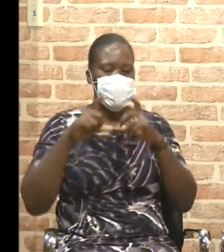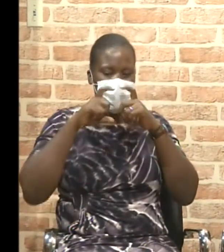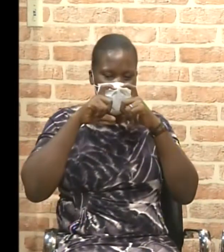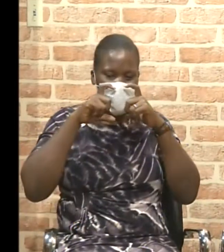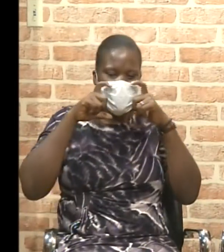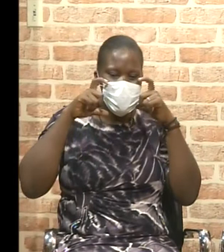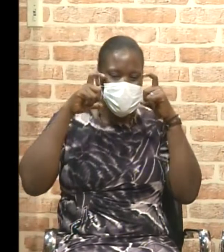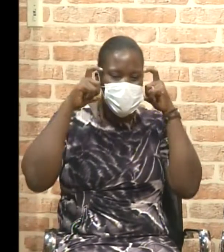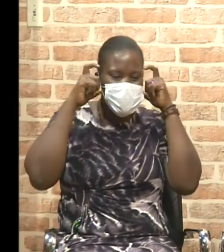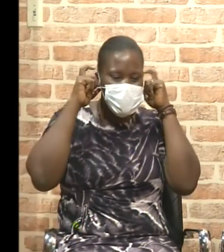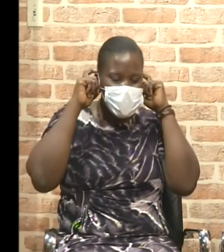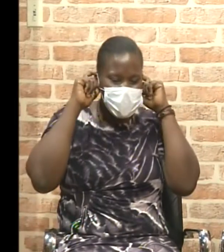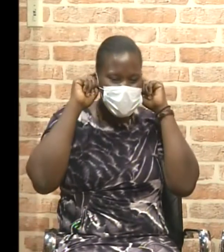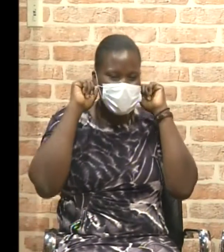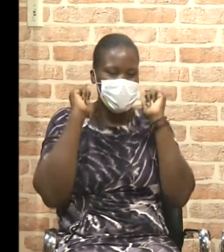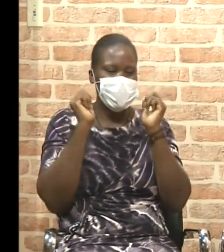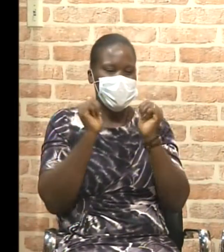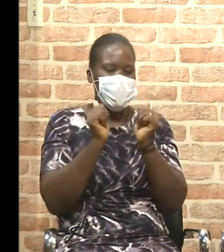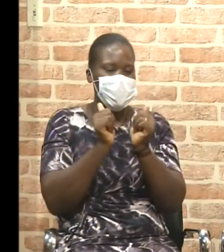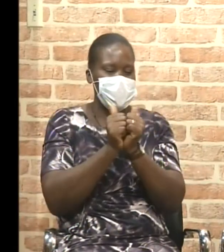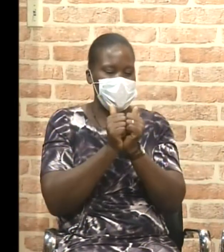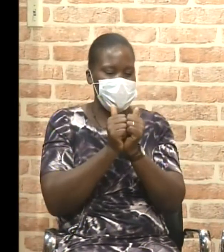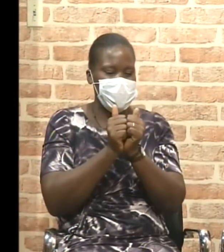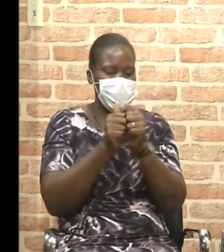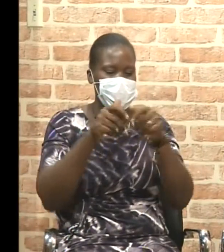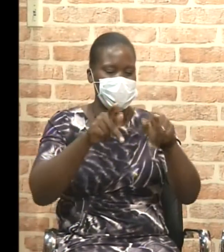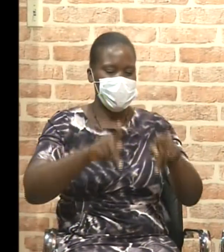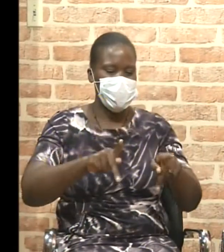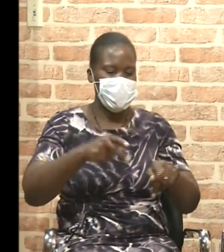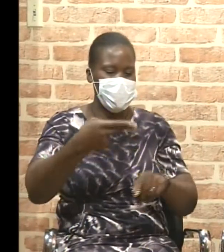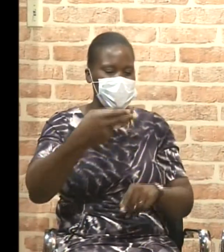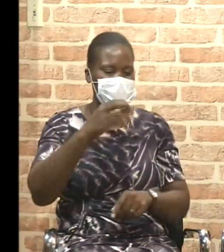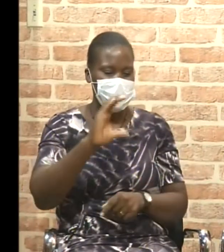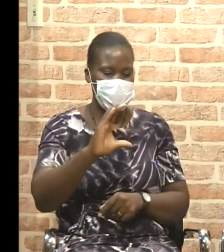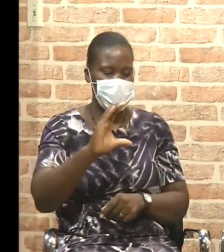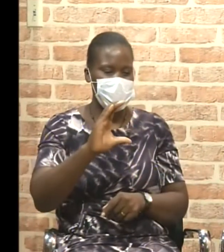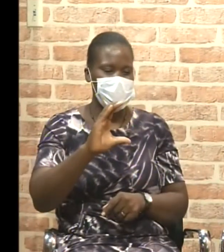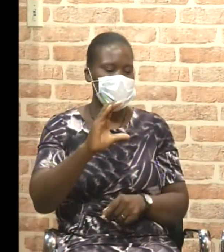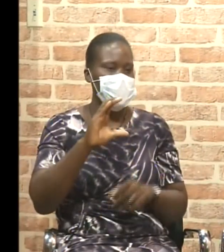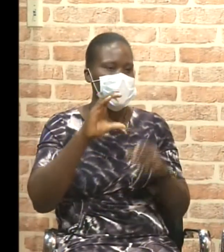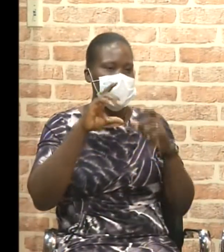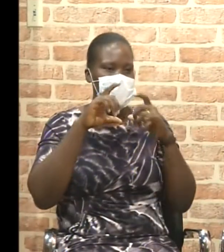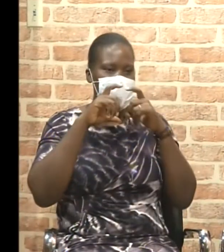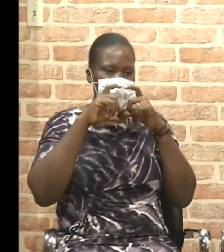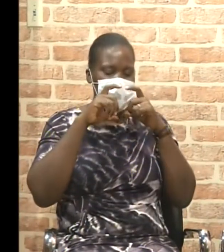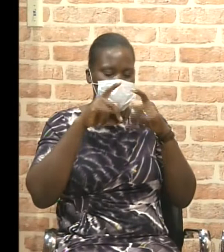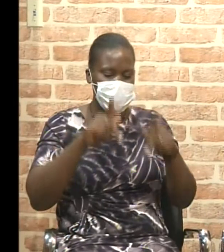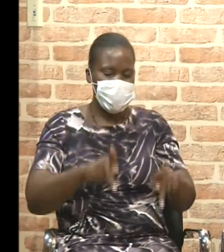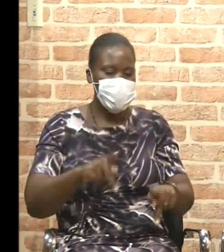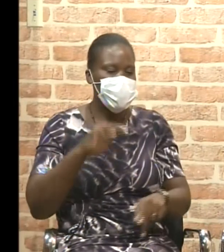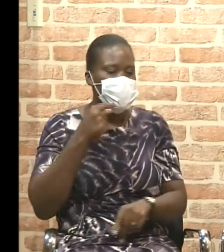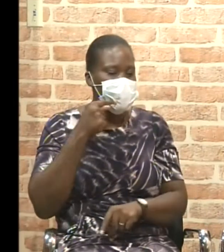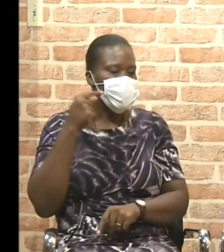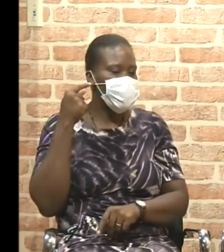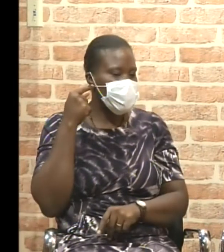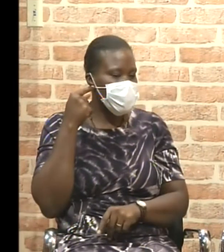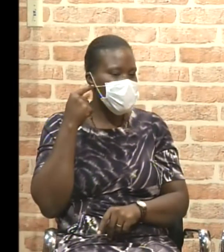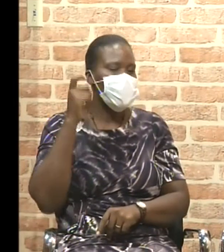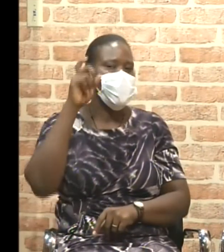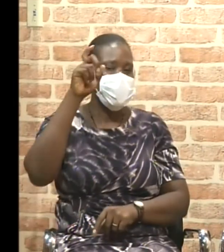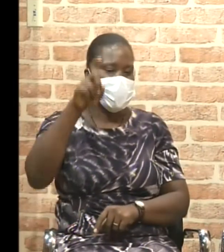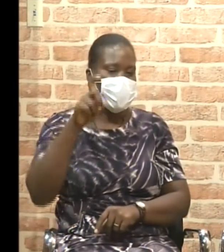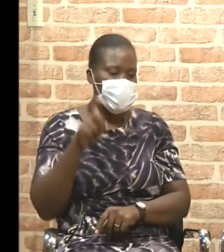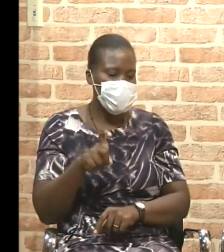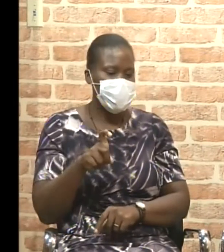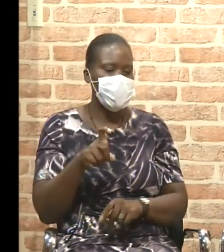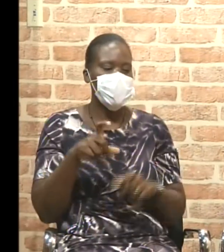handicapé, ça dépend de type d'handicap. Donc, le regarder masque, monde qui sous dans besoin masque qui adapté, parce que justement, gain